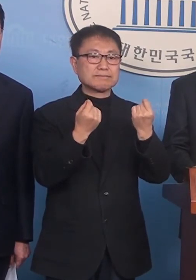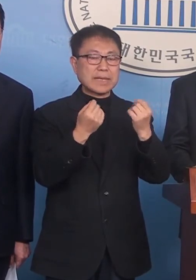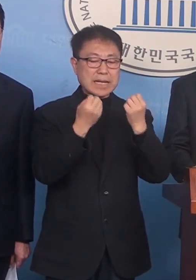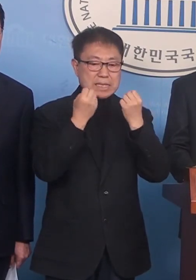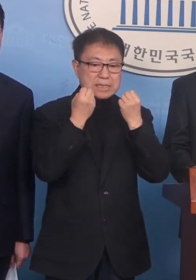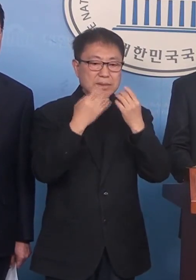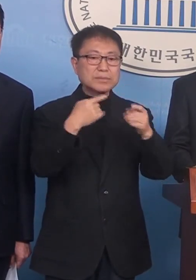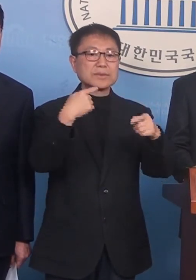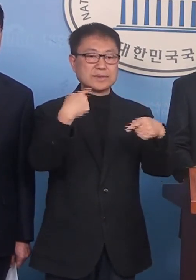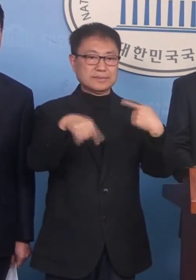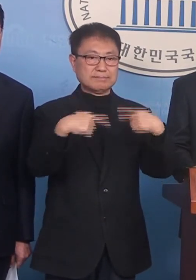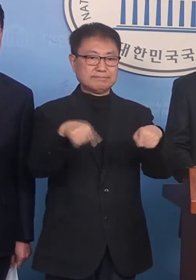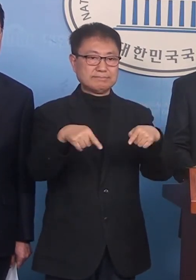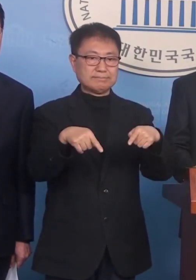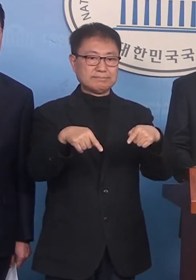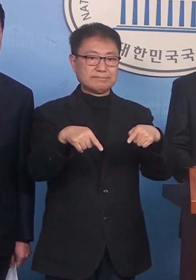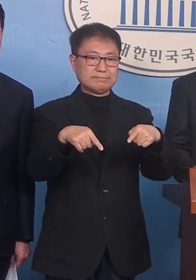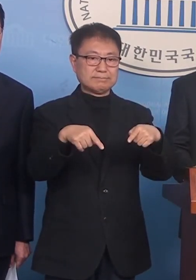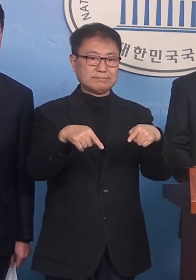새로운 정치,